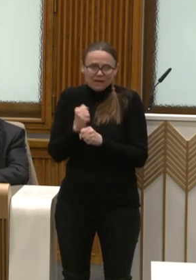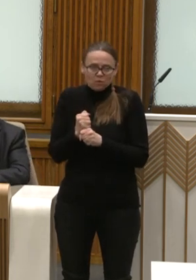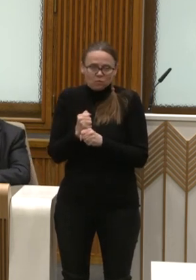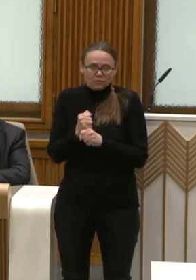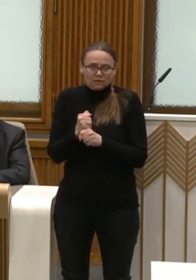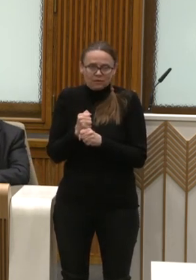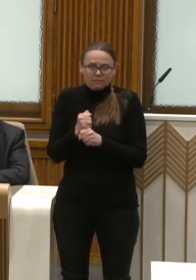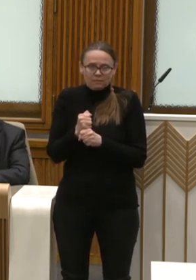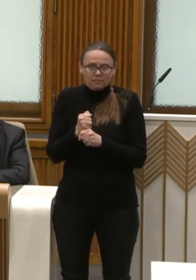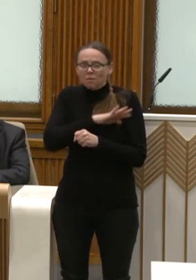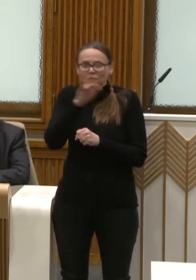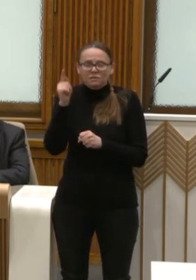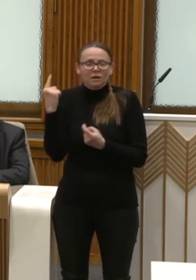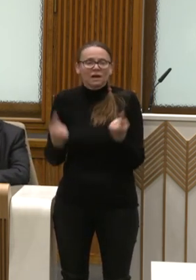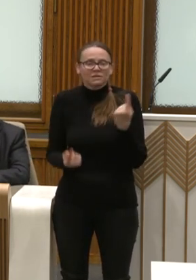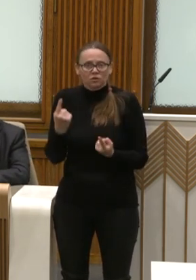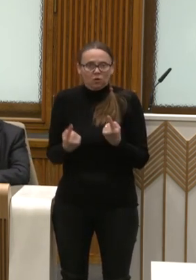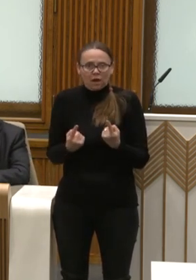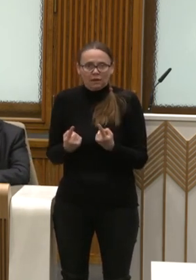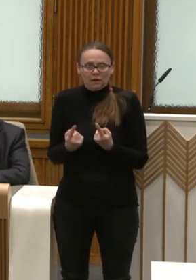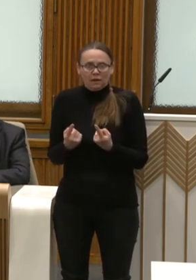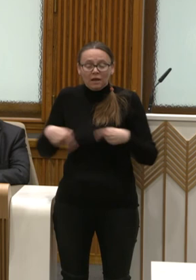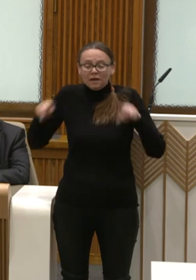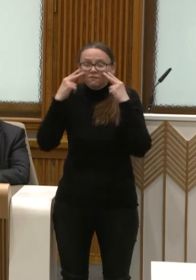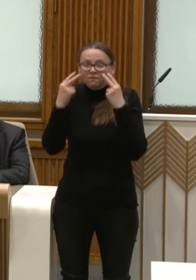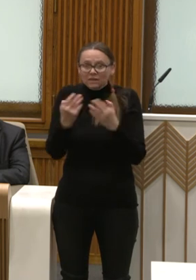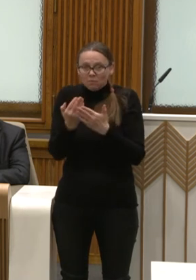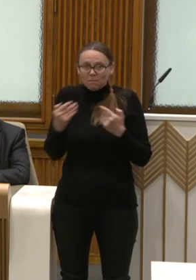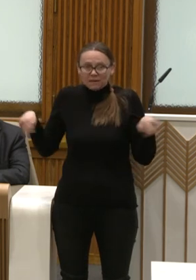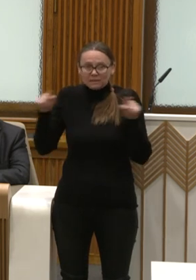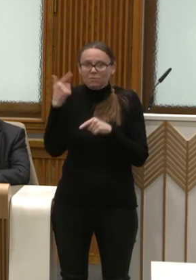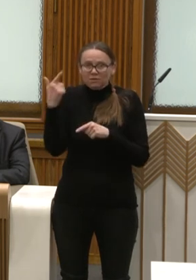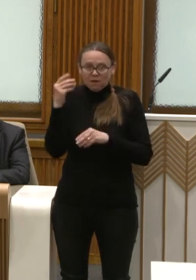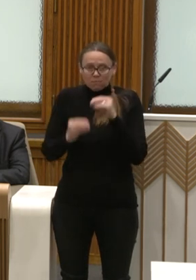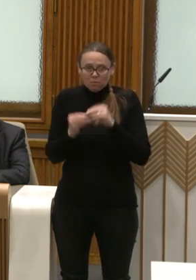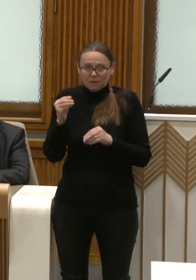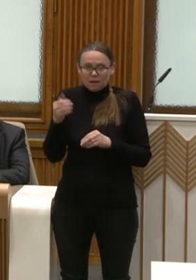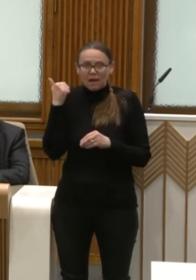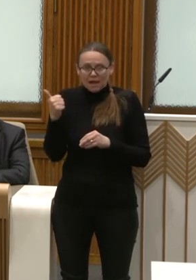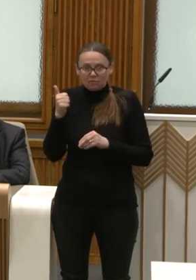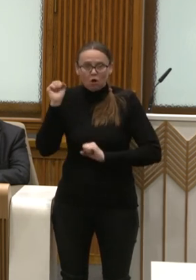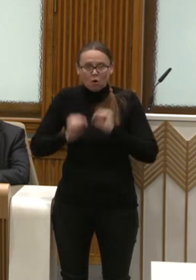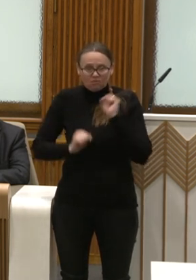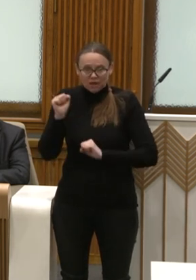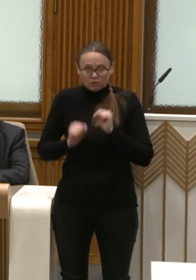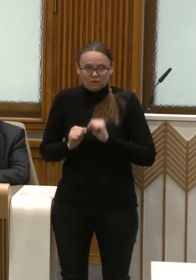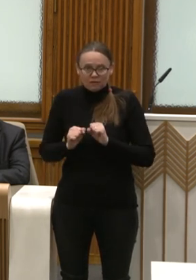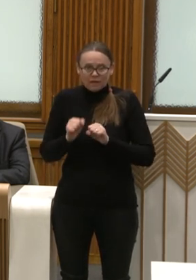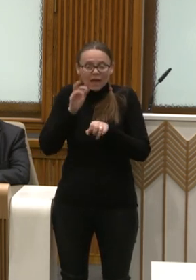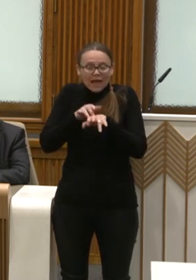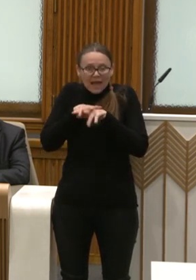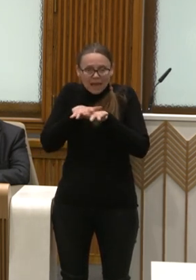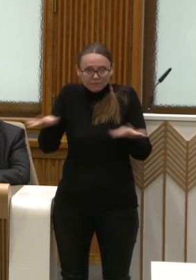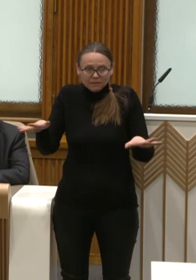vsem, kar se pač dogaja. Namreč mi vidimo pred sabo dva problema. Eno je obvladovanje